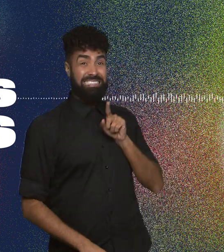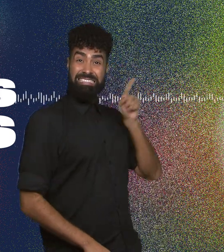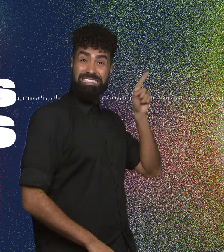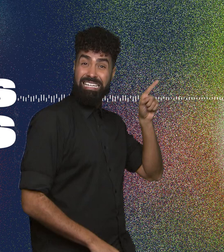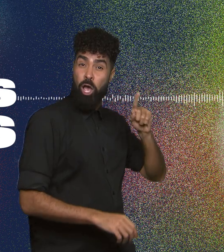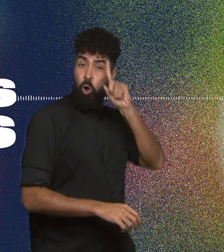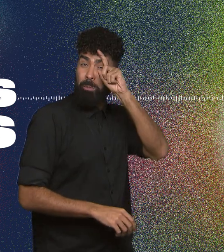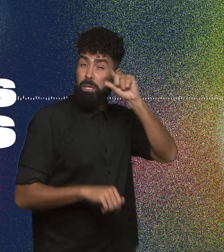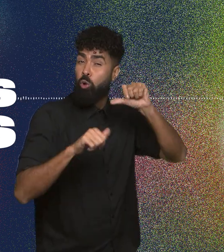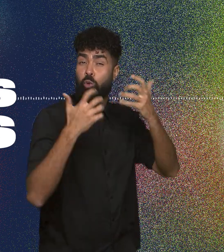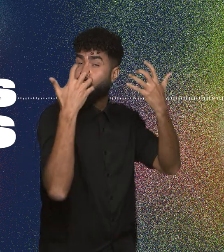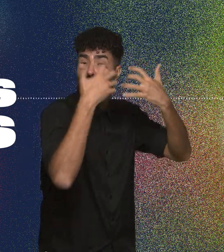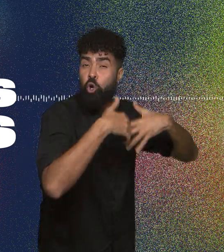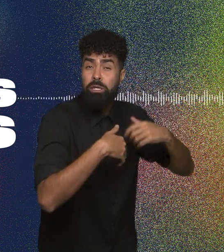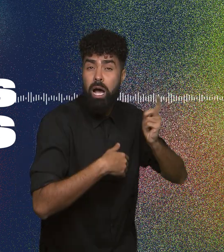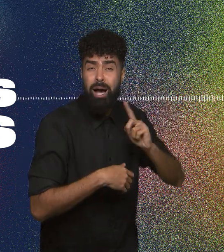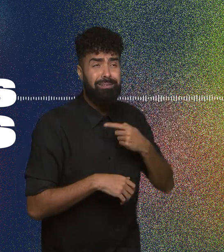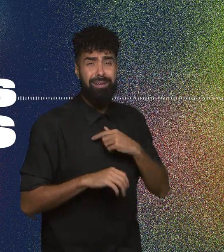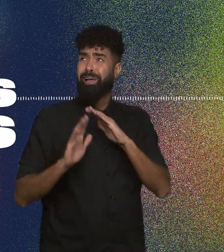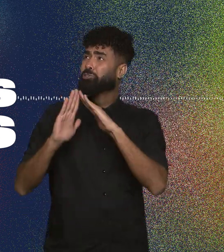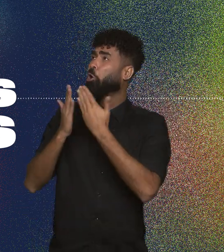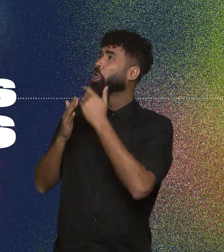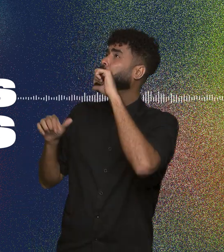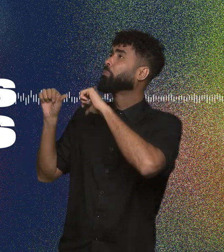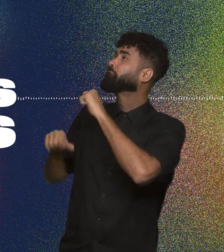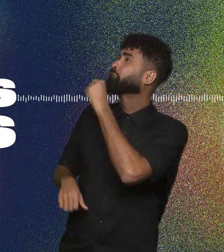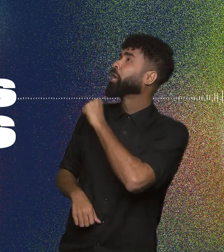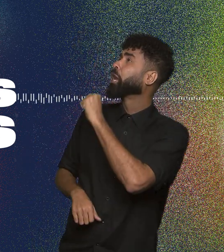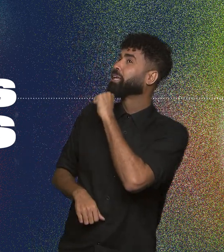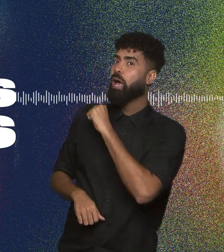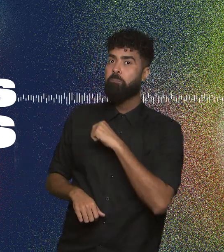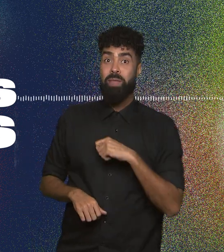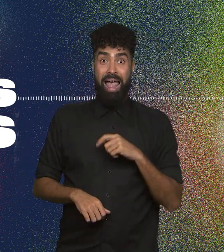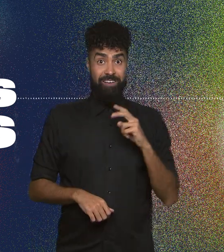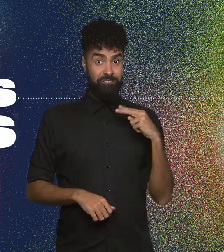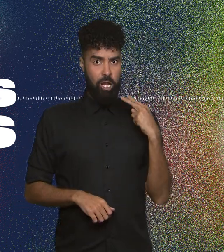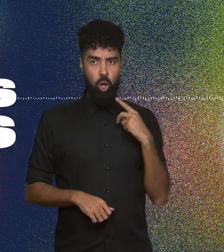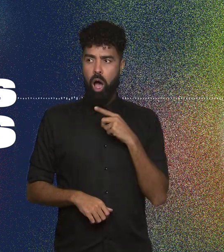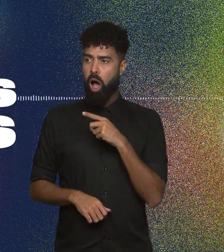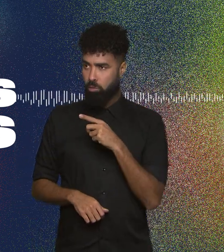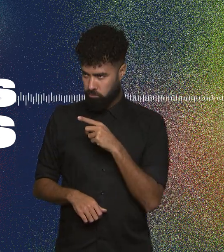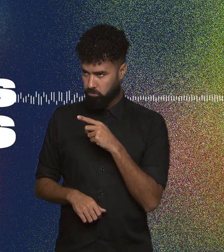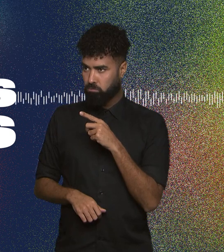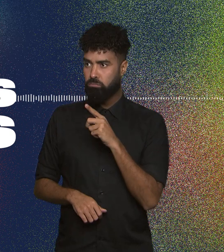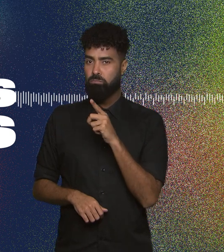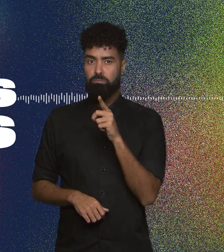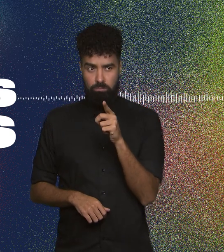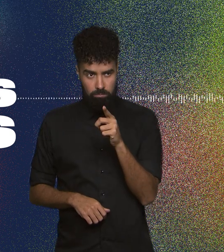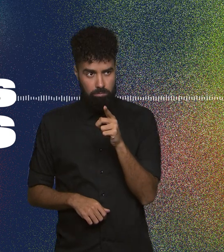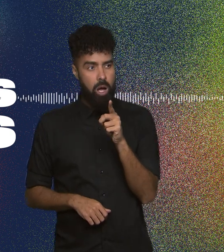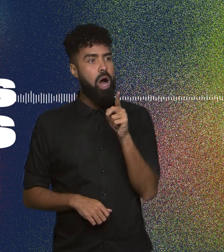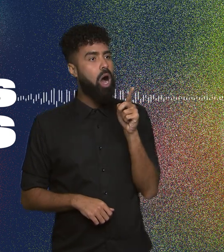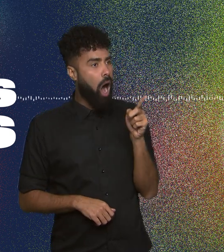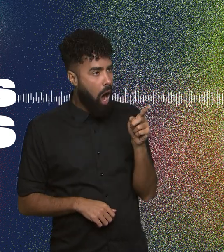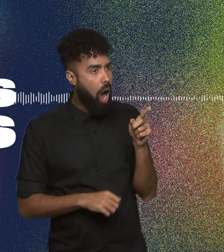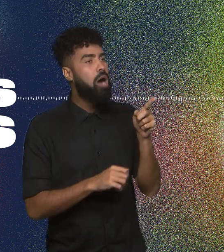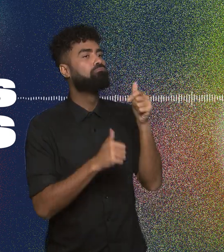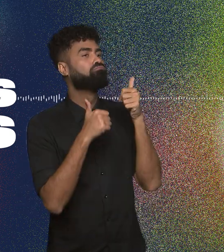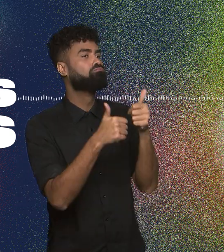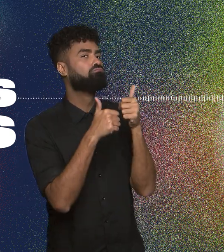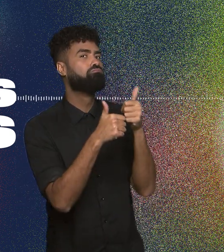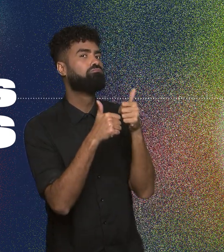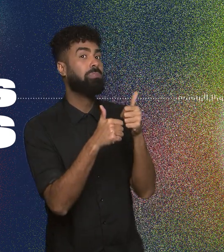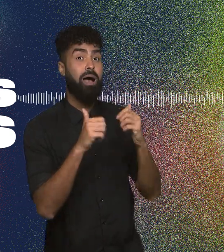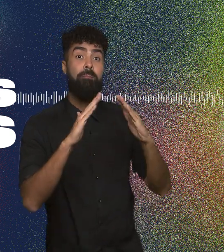funcionando direito, a escola está caindo aos pedaços. Enfim, elas vão escutar esses problemas e as sugestões das pessoas que moram